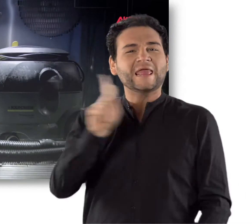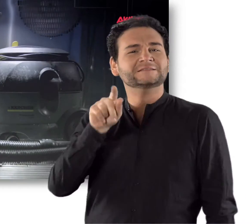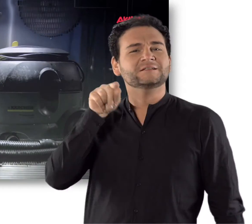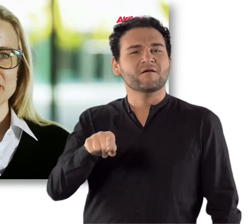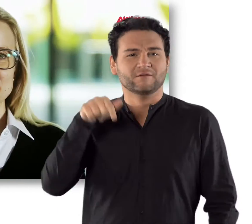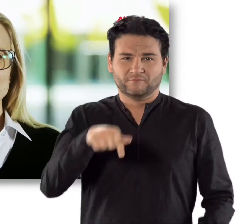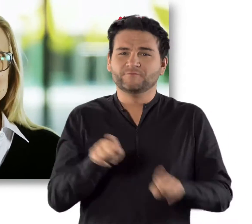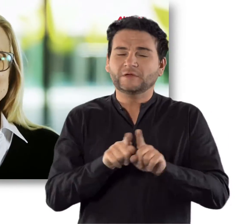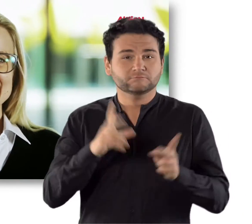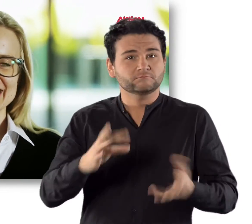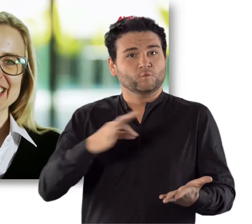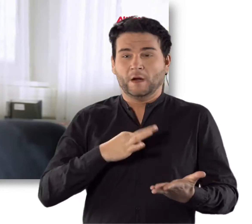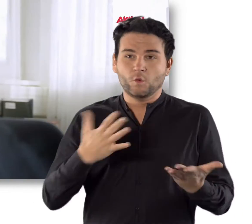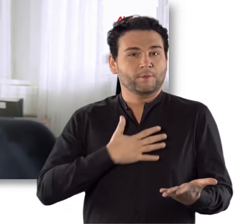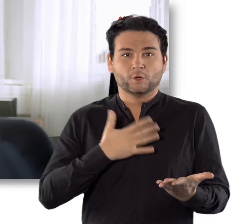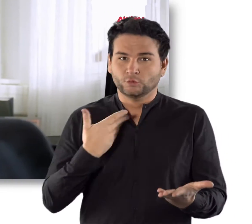Kärcher hat mich überrascht in dem Moment.